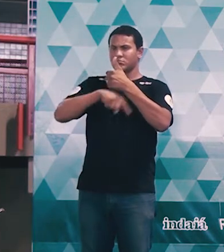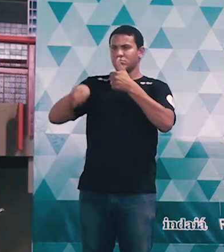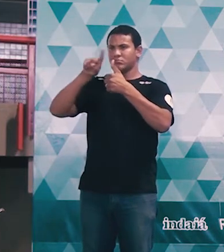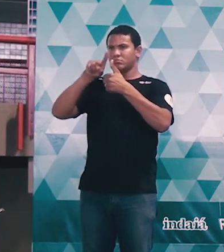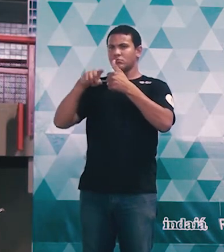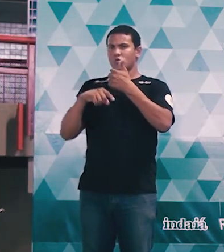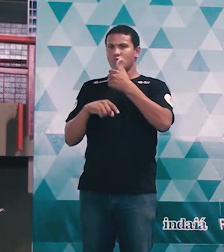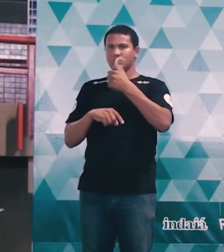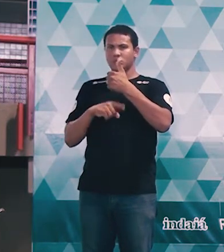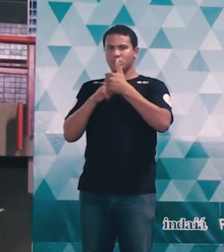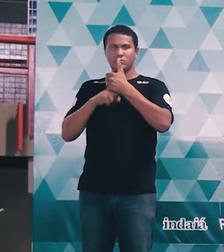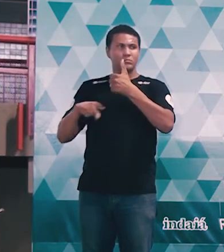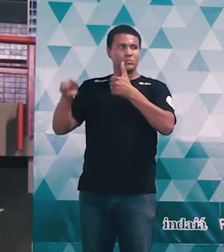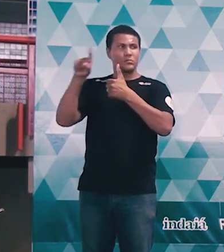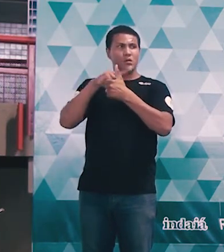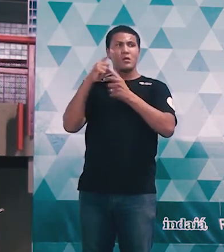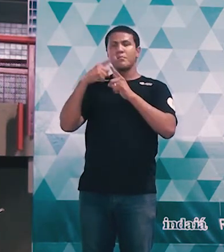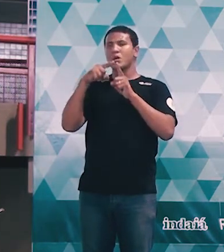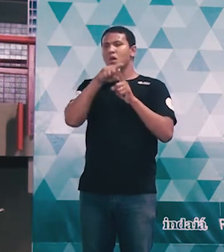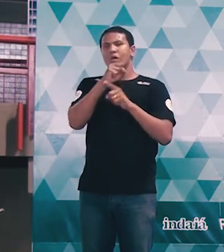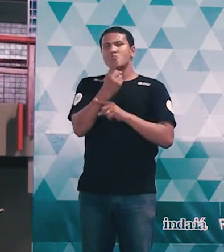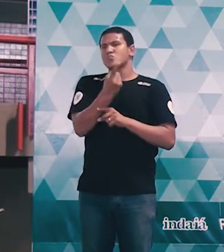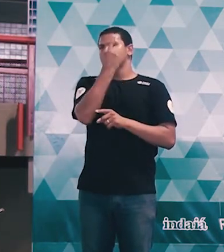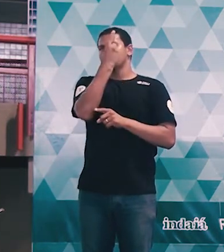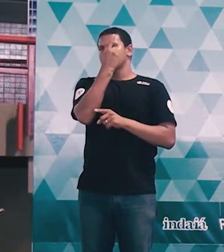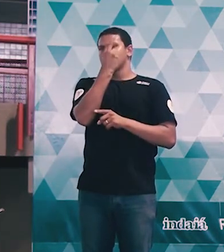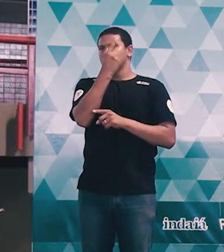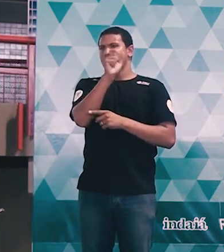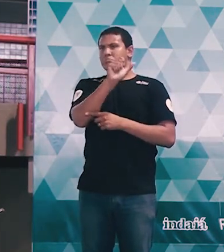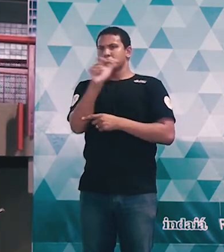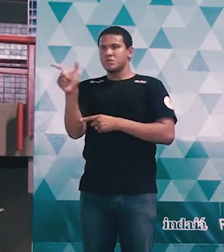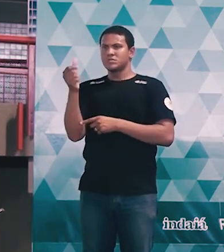Porque esse é o único valor que é acima da média. O que é que eu